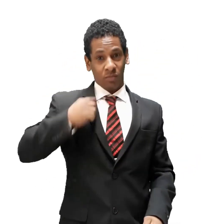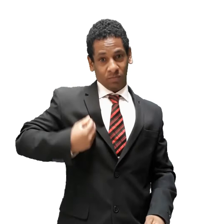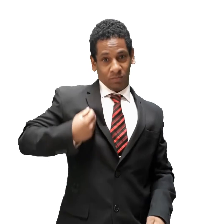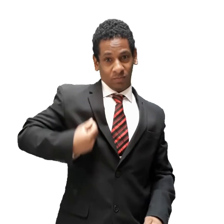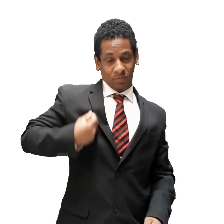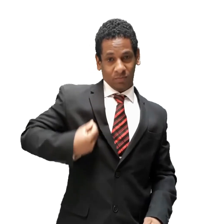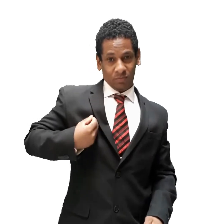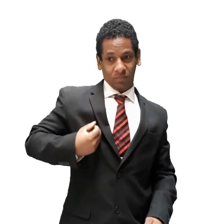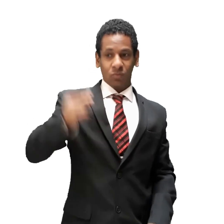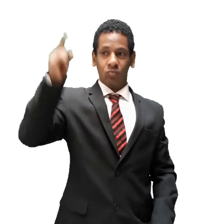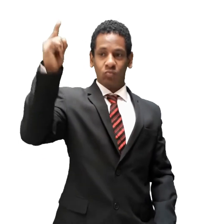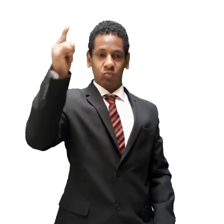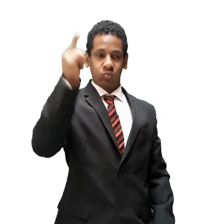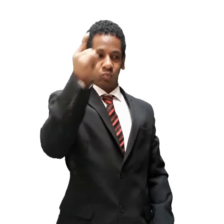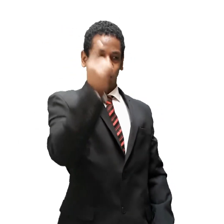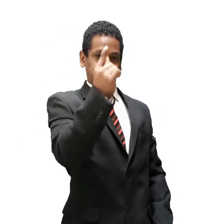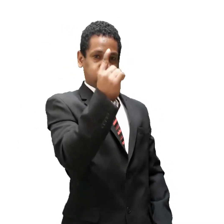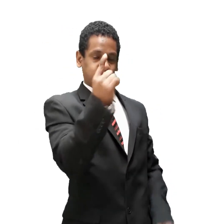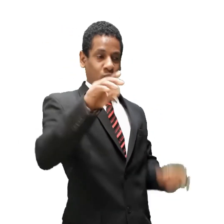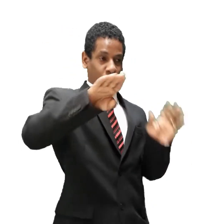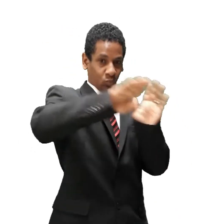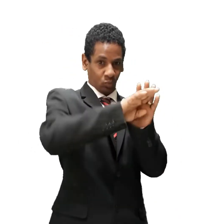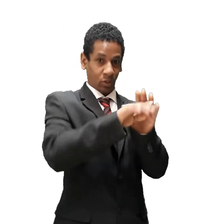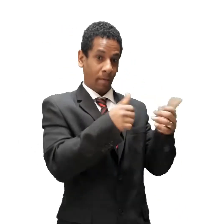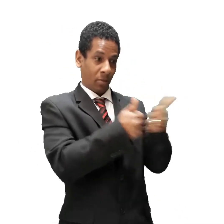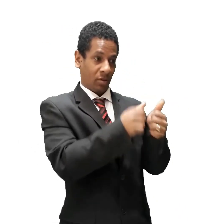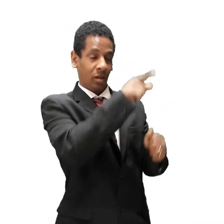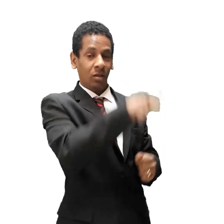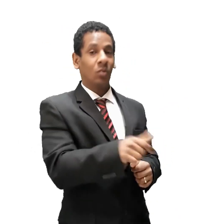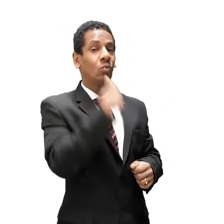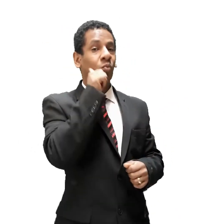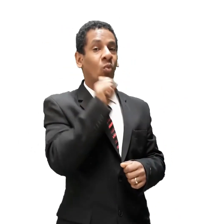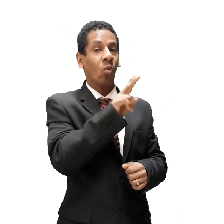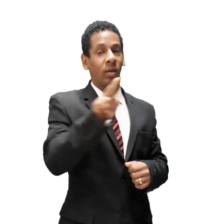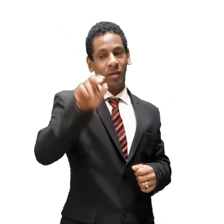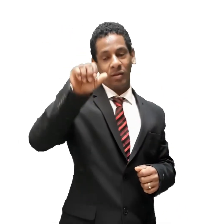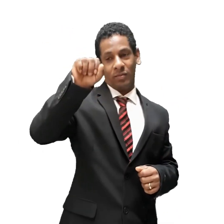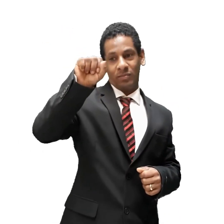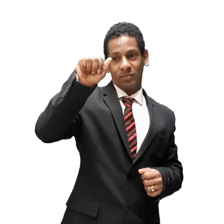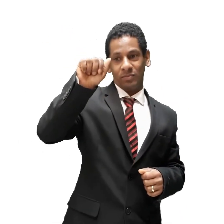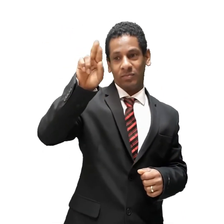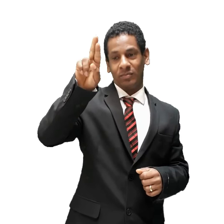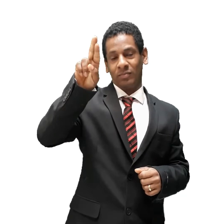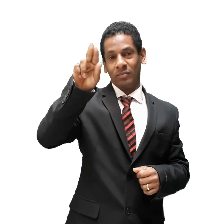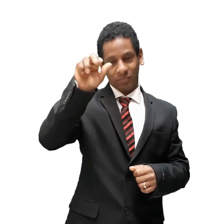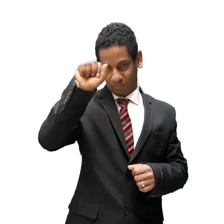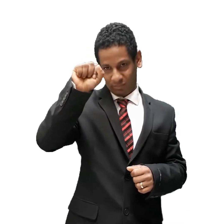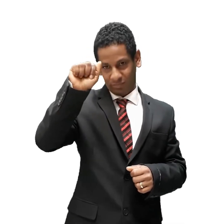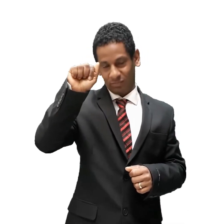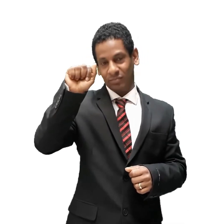esperando. E o Senhor Jesus viu se achegar ali a